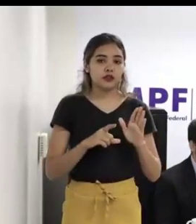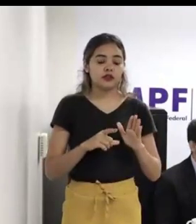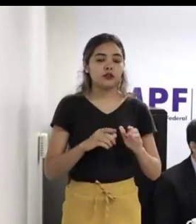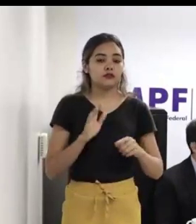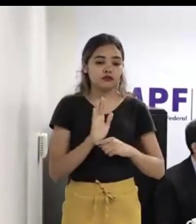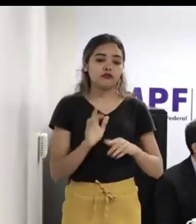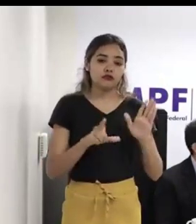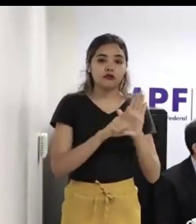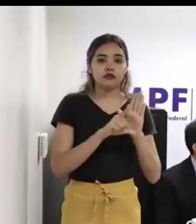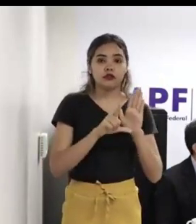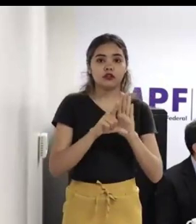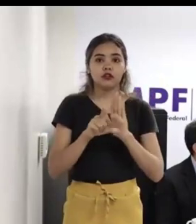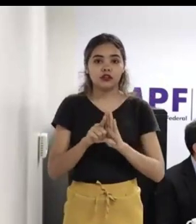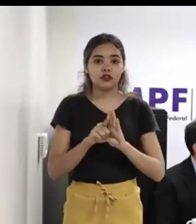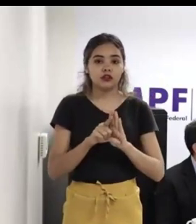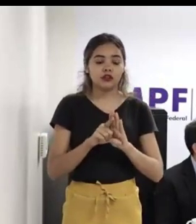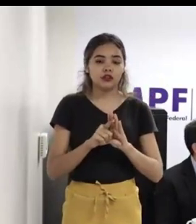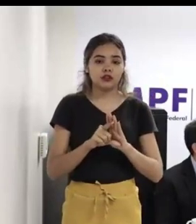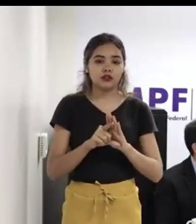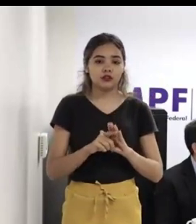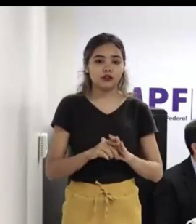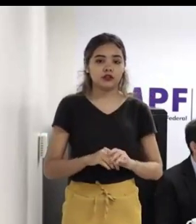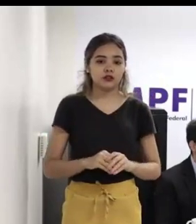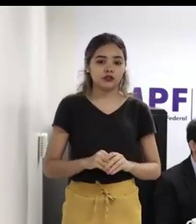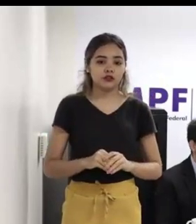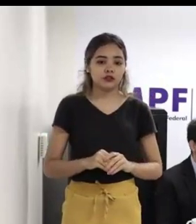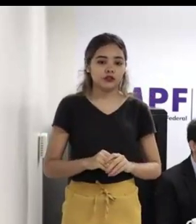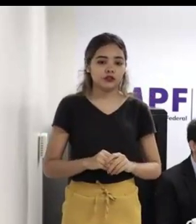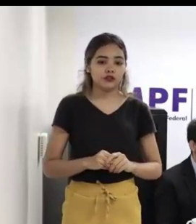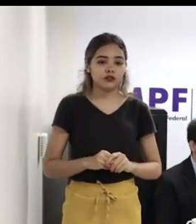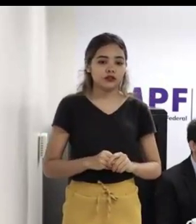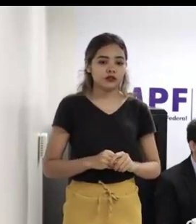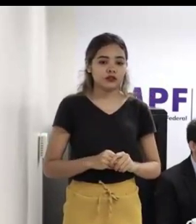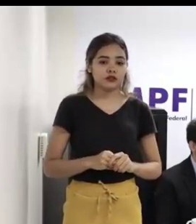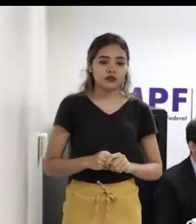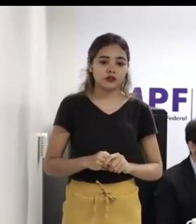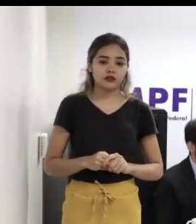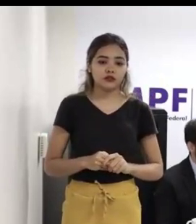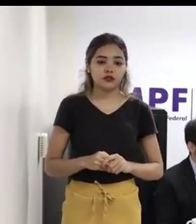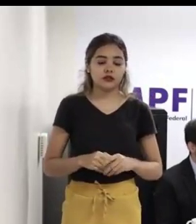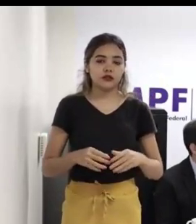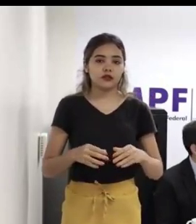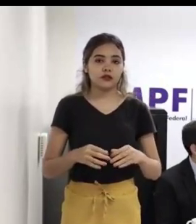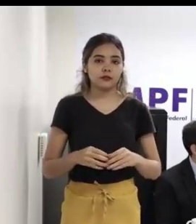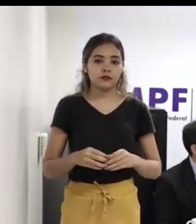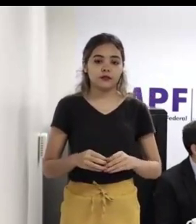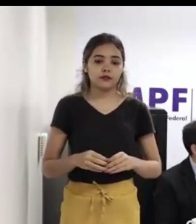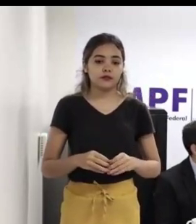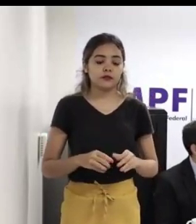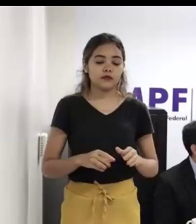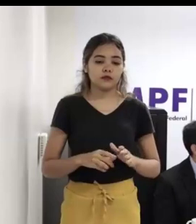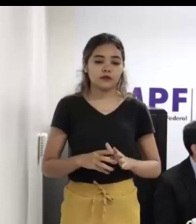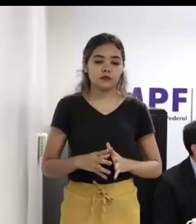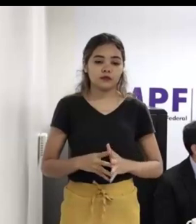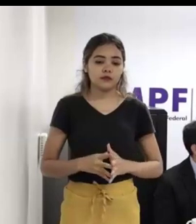né E esse diálogo ele tem que ser necessariamente interdisciplinar né porque como eh